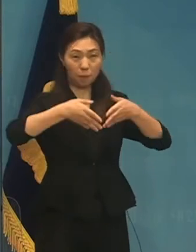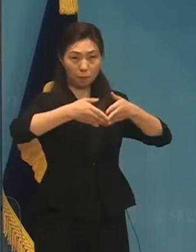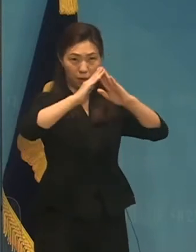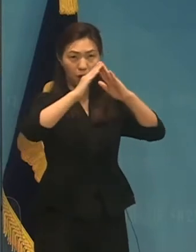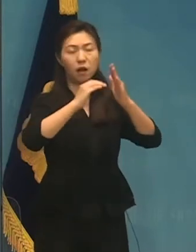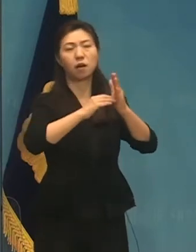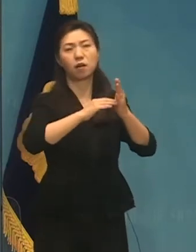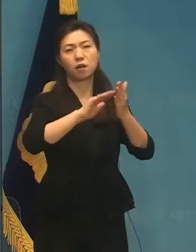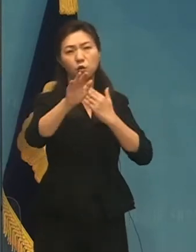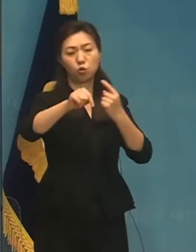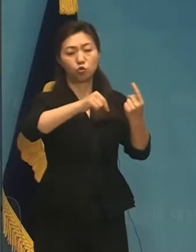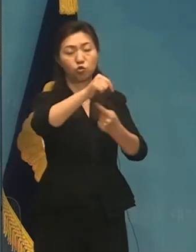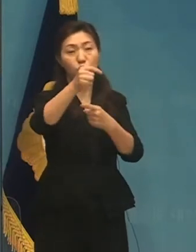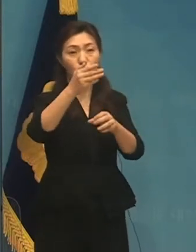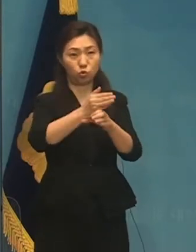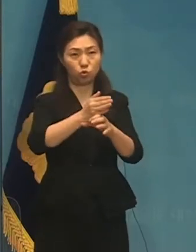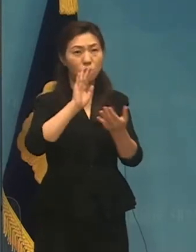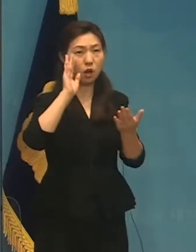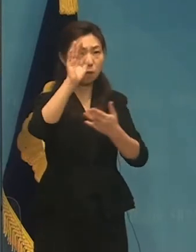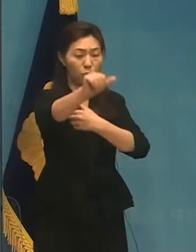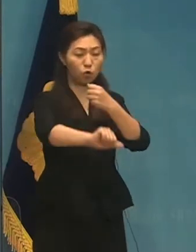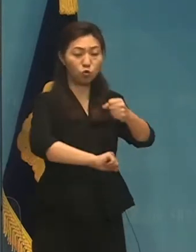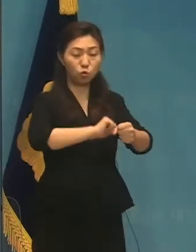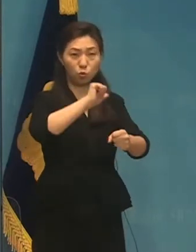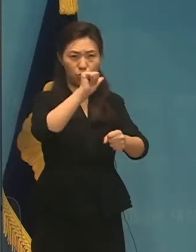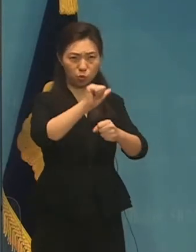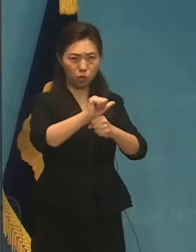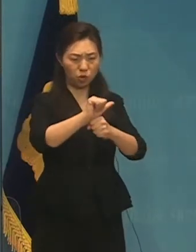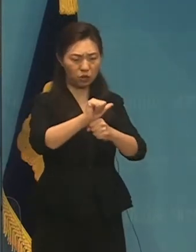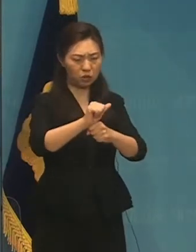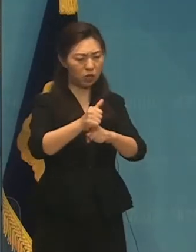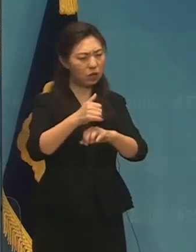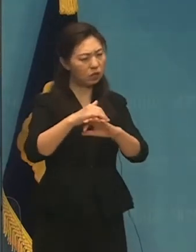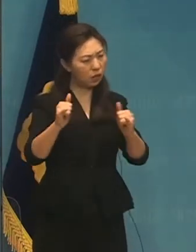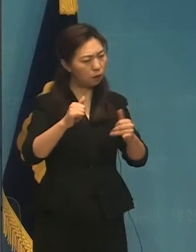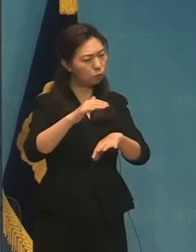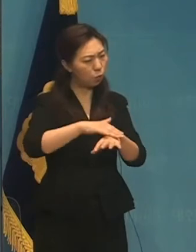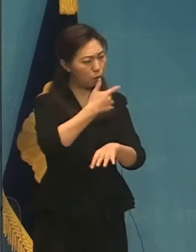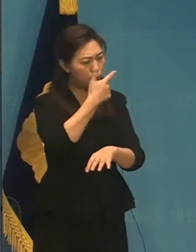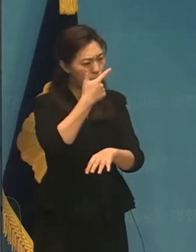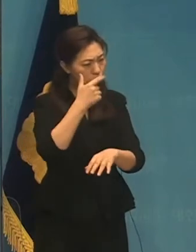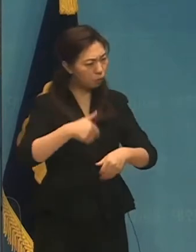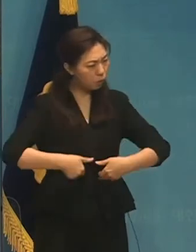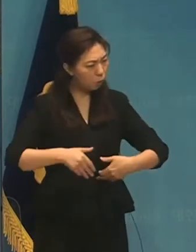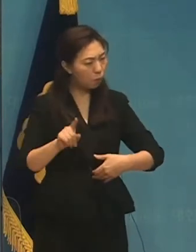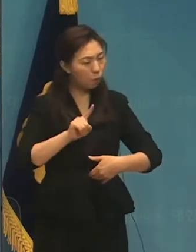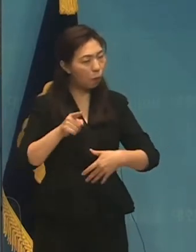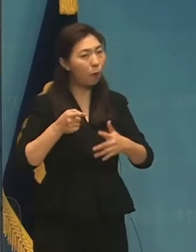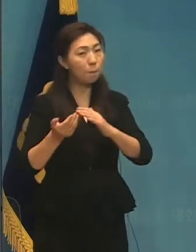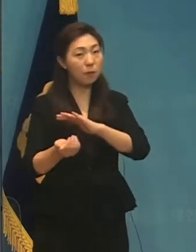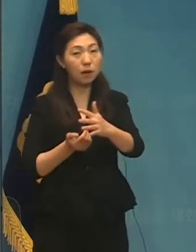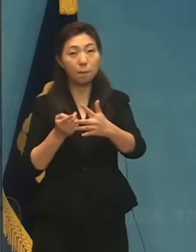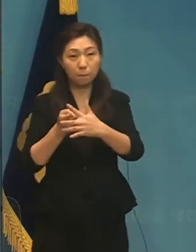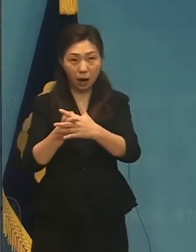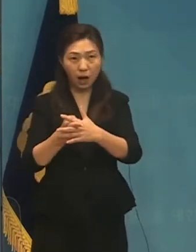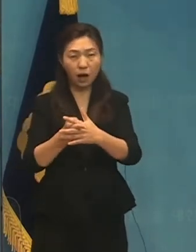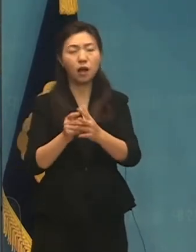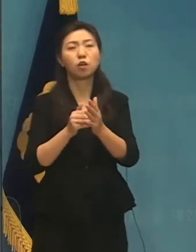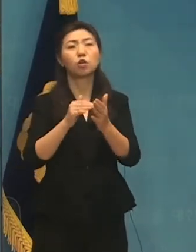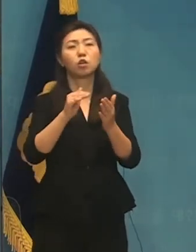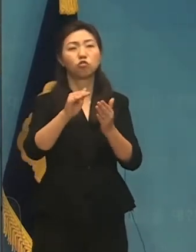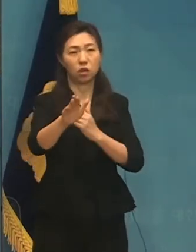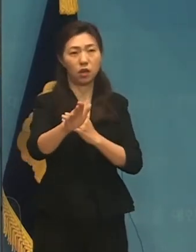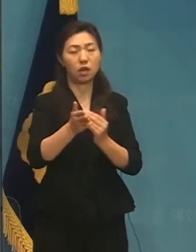이는 향후 5년 정도의 인력 수요를 예측한 뒤 이에 따른 전문적인 직무